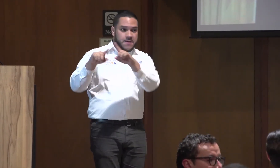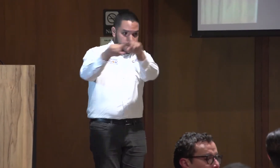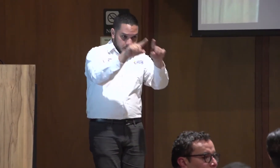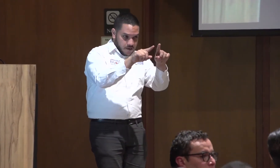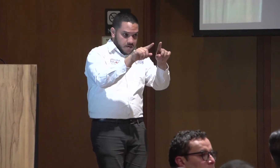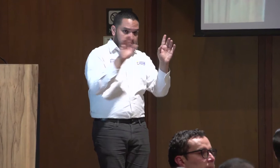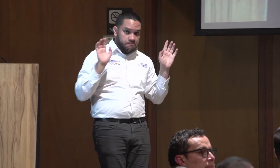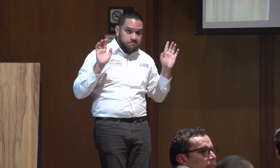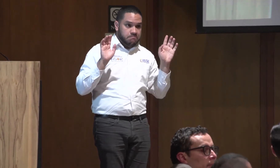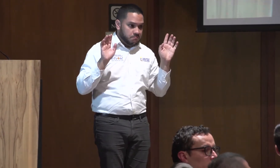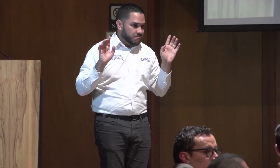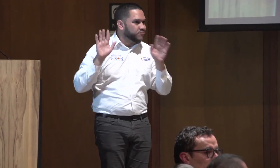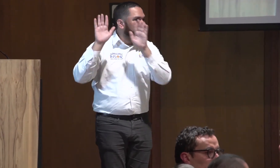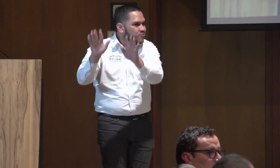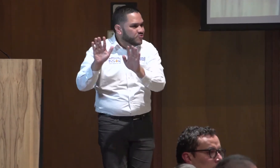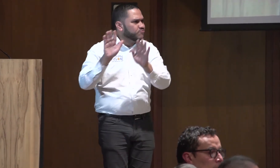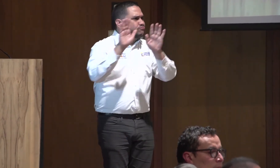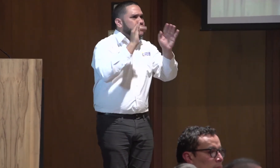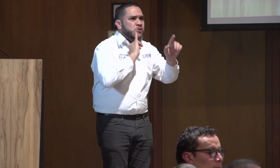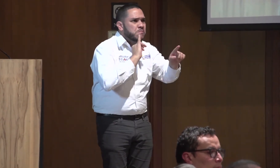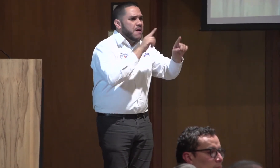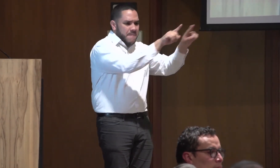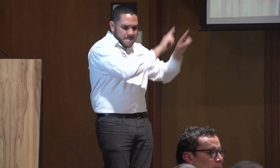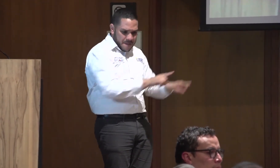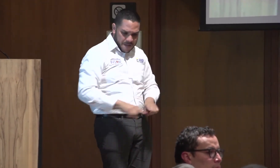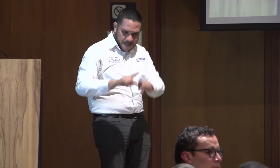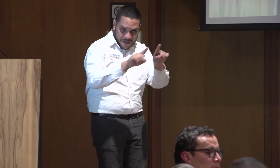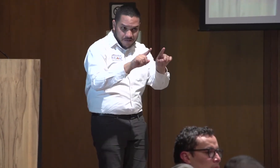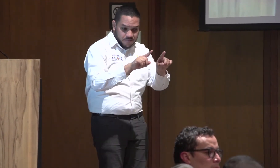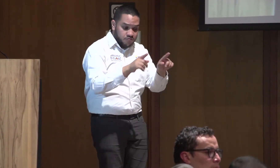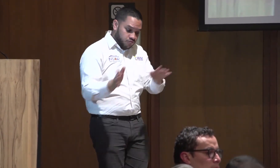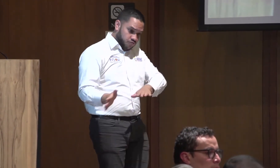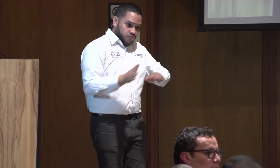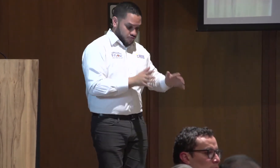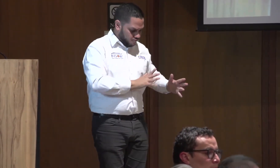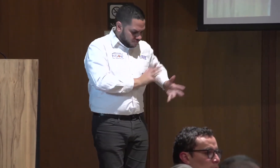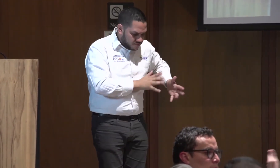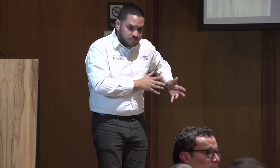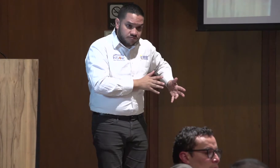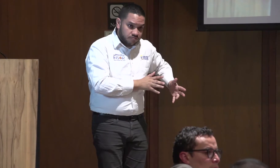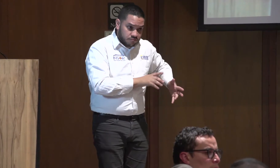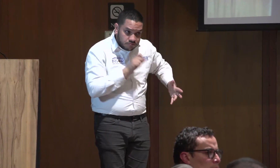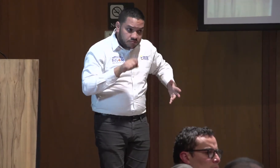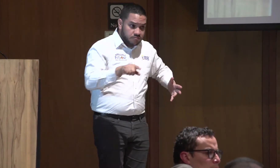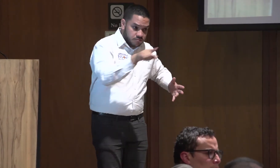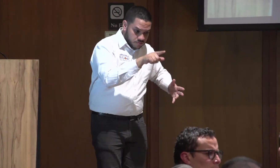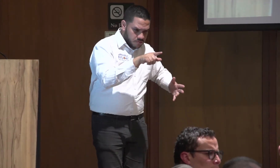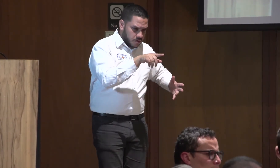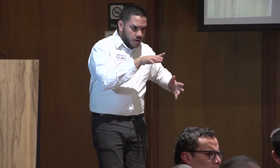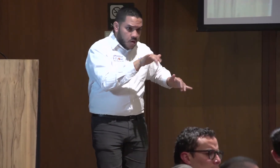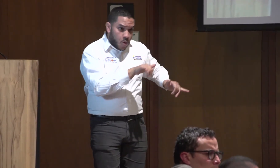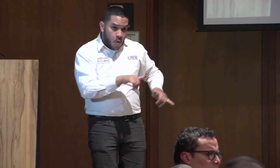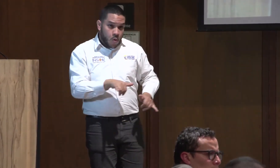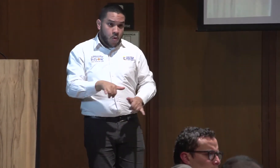se ignoran, pero utilizan muchos idiomas. Los señantes están utilizando un lenguaje que es universal